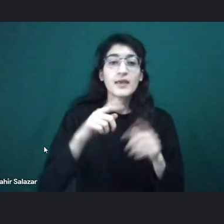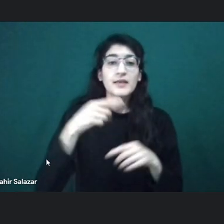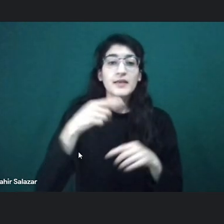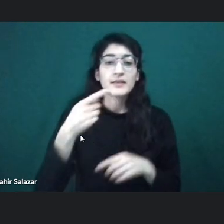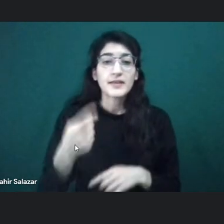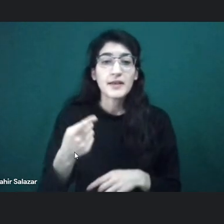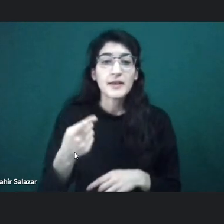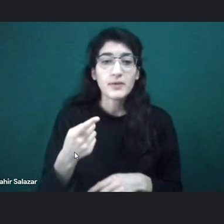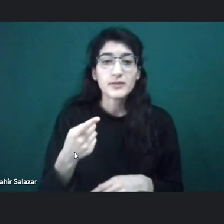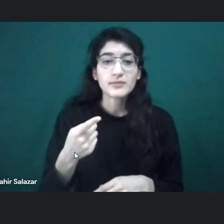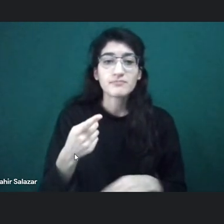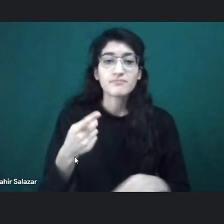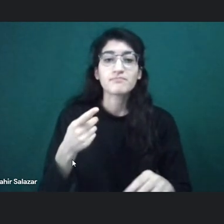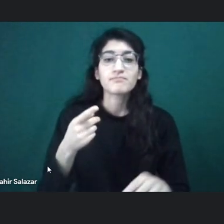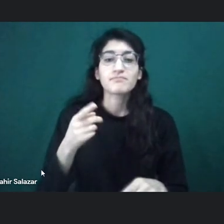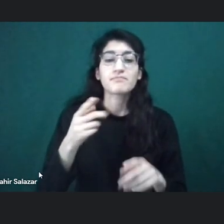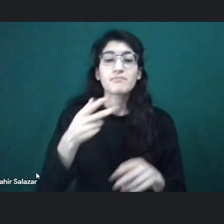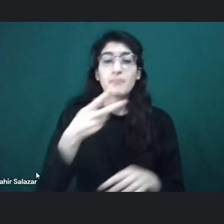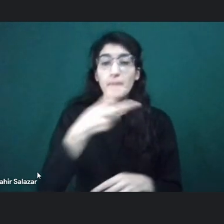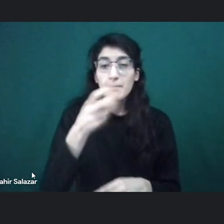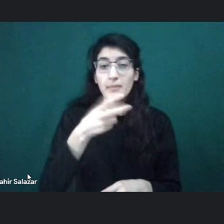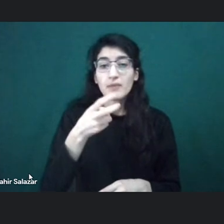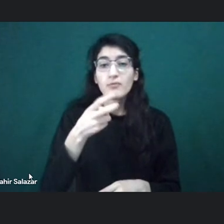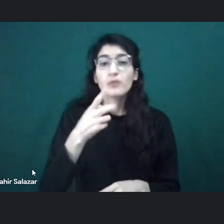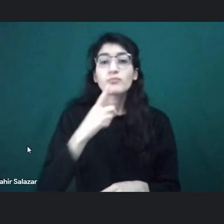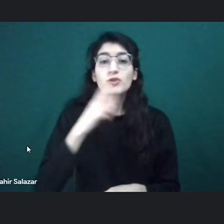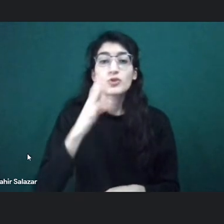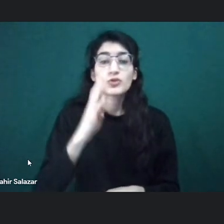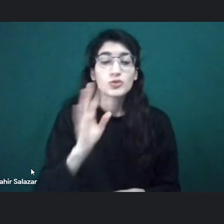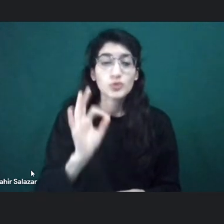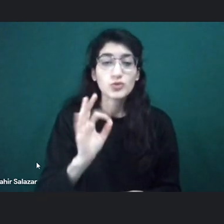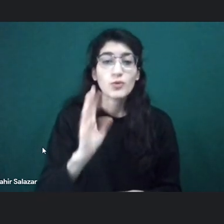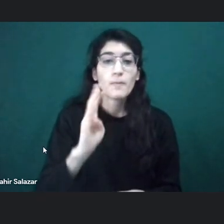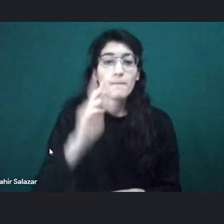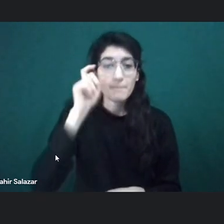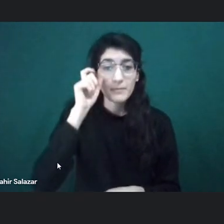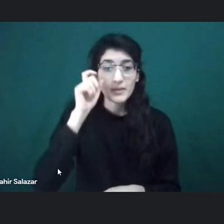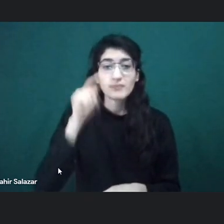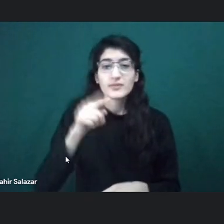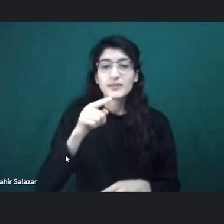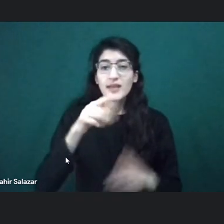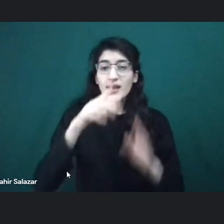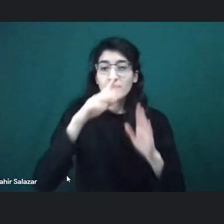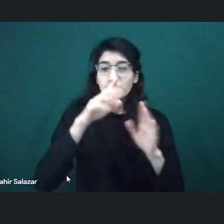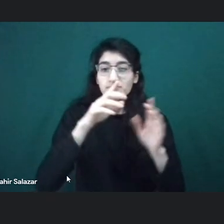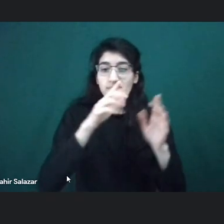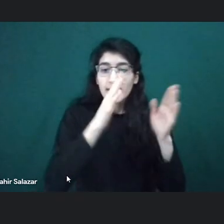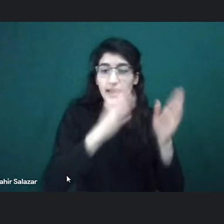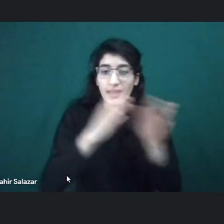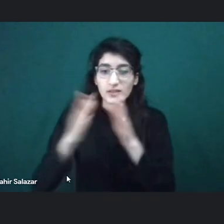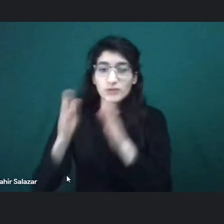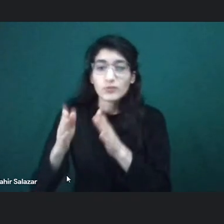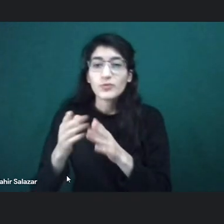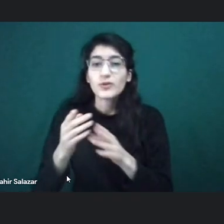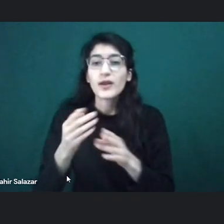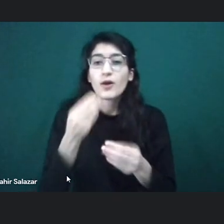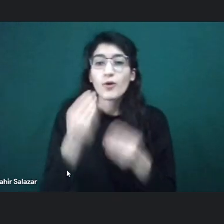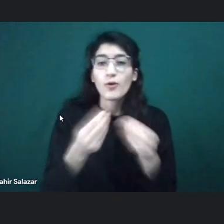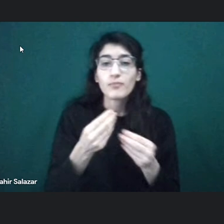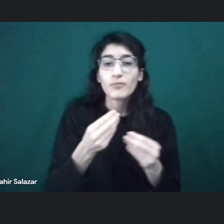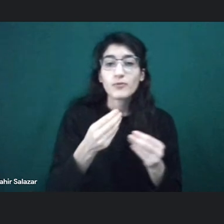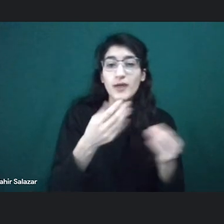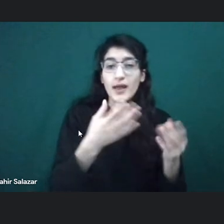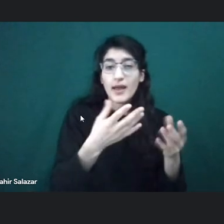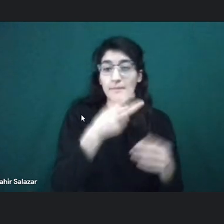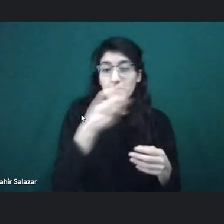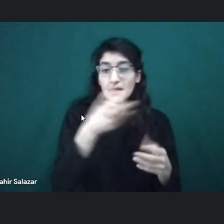el pasado participio y la estructura es auxiliar más principal. ¿Sí?